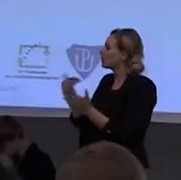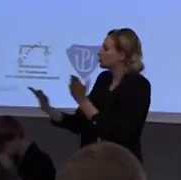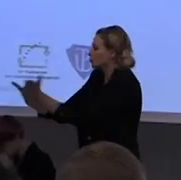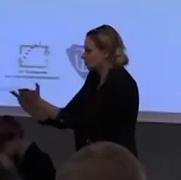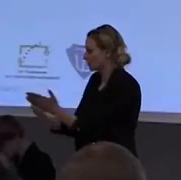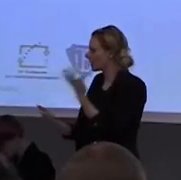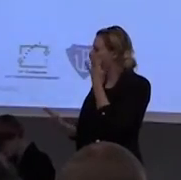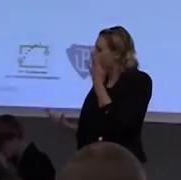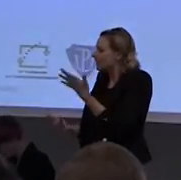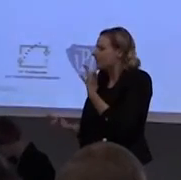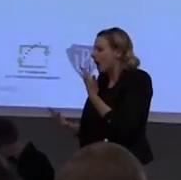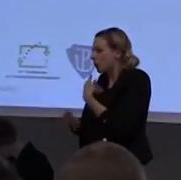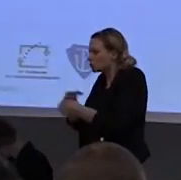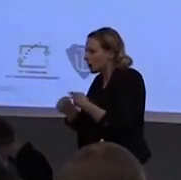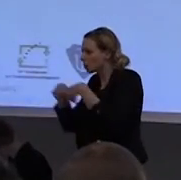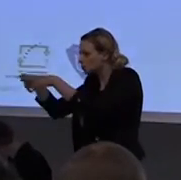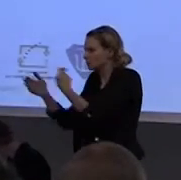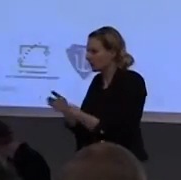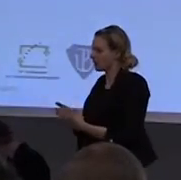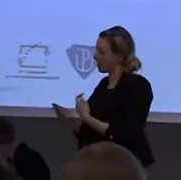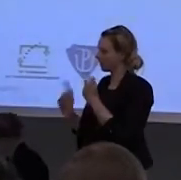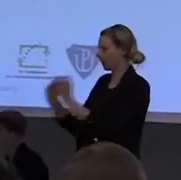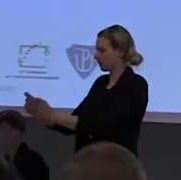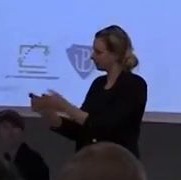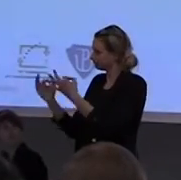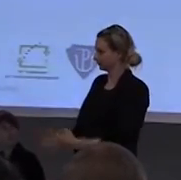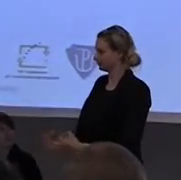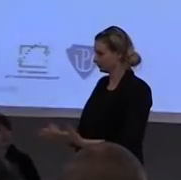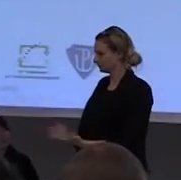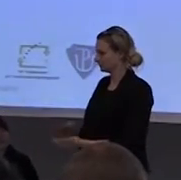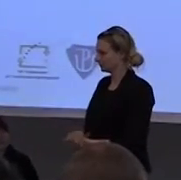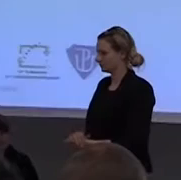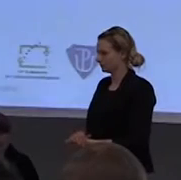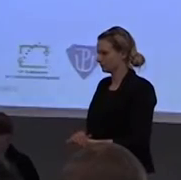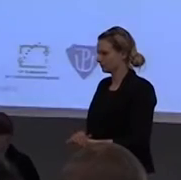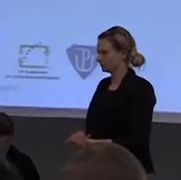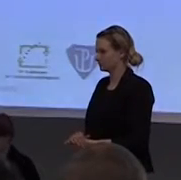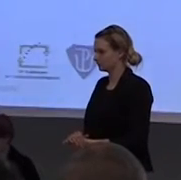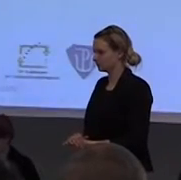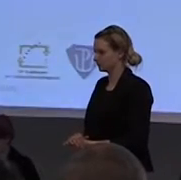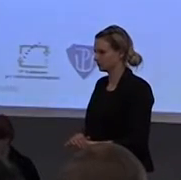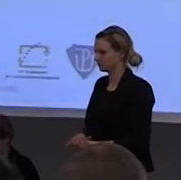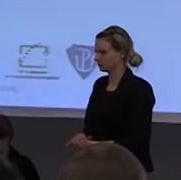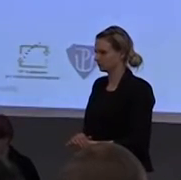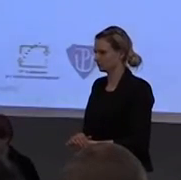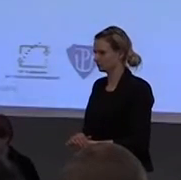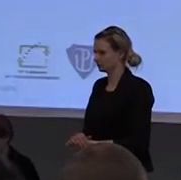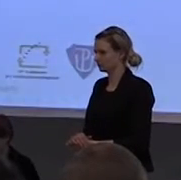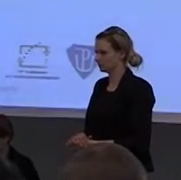disability. And it suggests that what disabled people need is to be treated with respect and